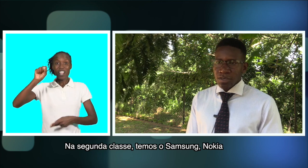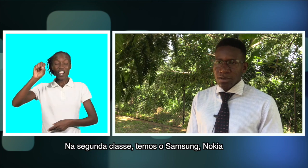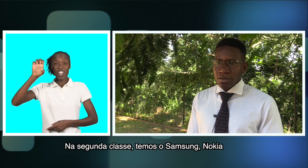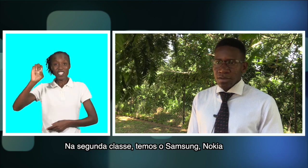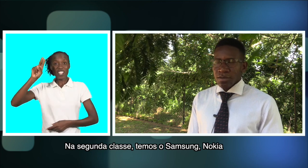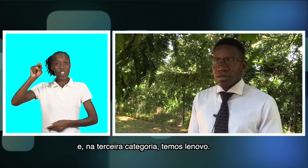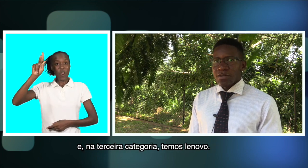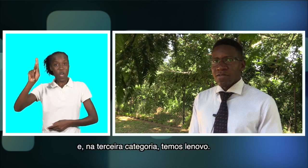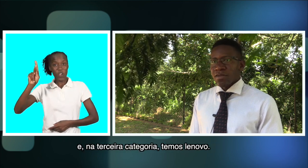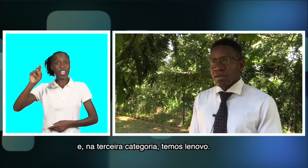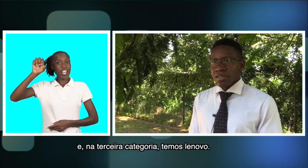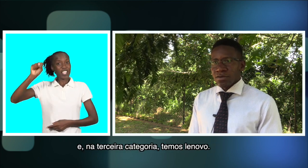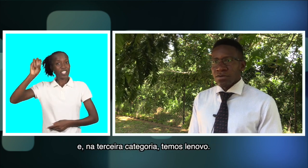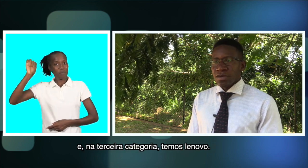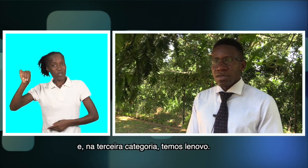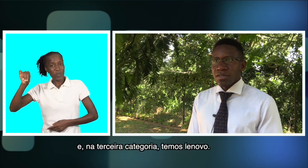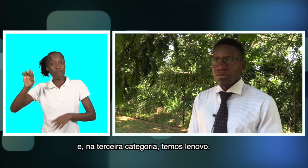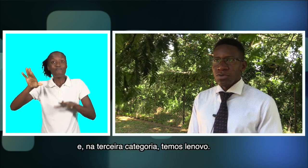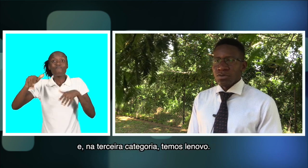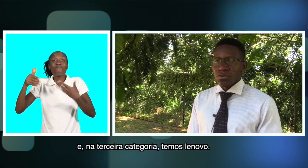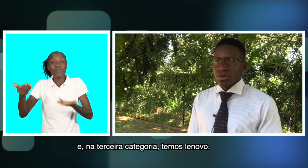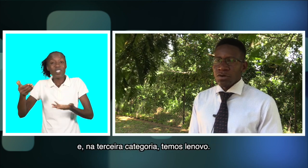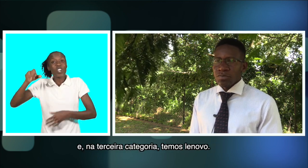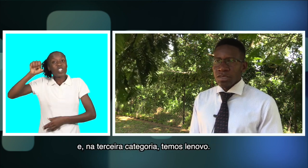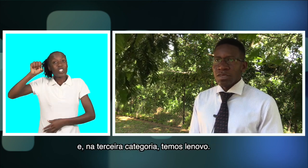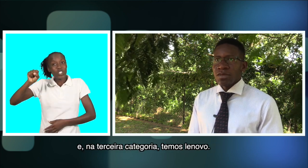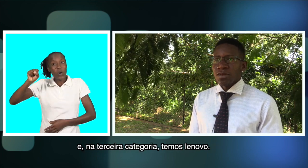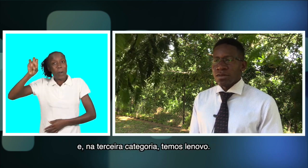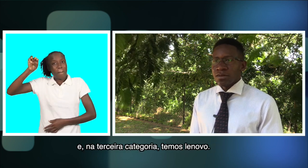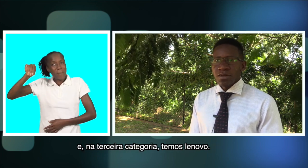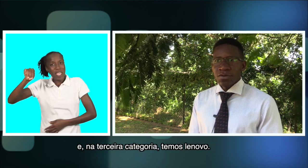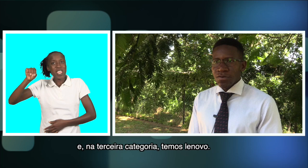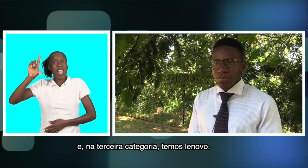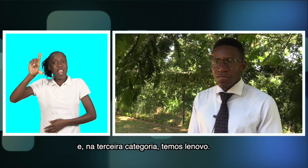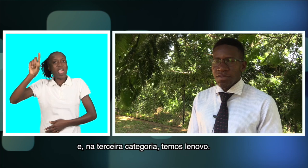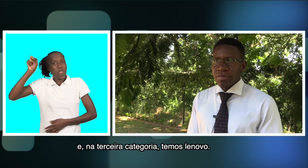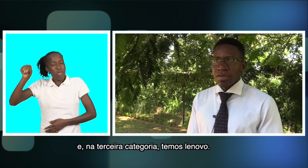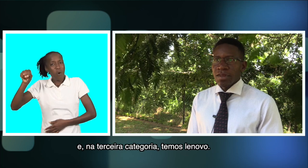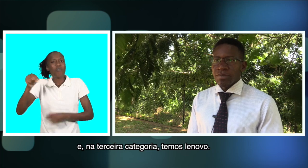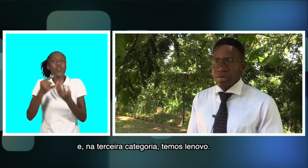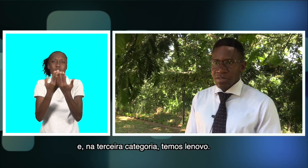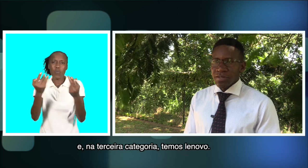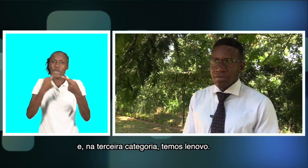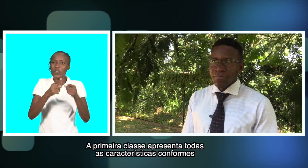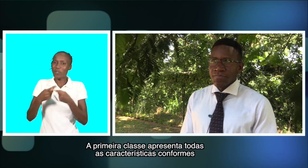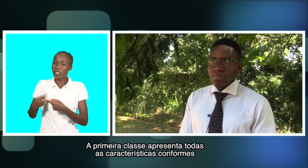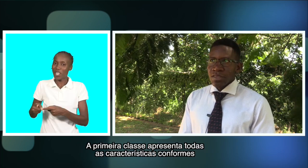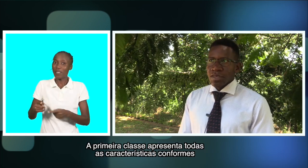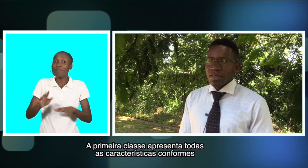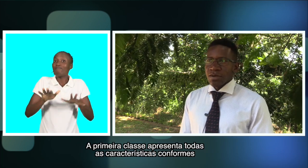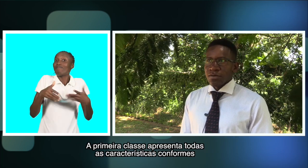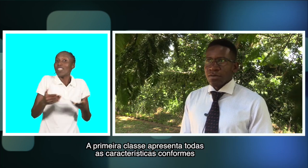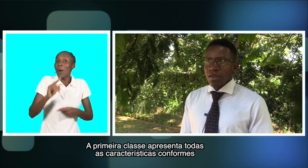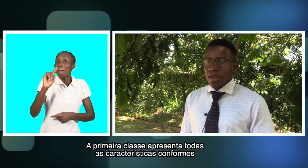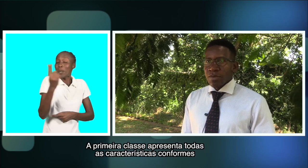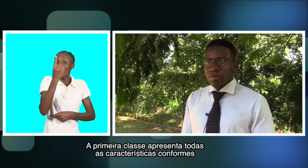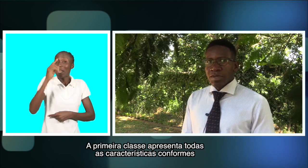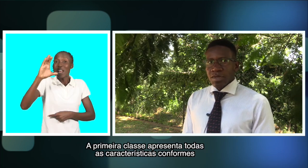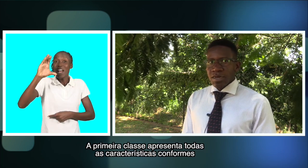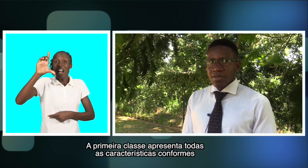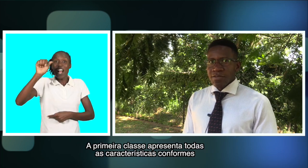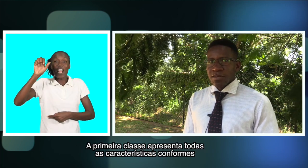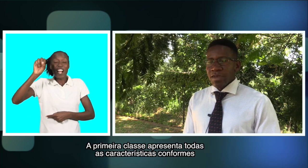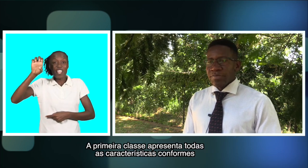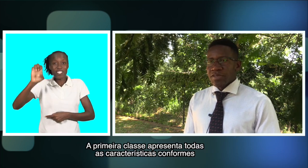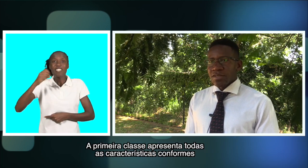Nokia. E terceira categoria, temos o Xiaomi, o Lenovo também lá presente. Então, a